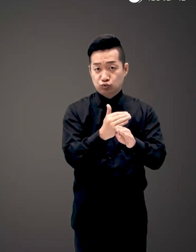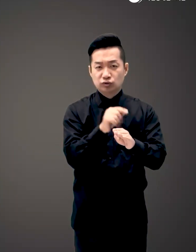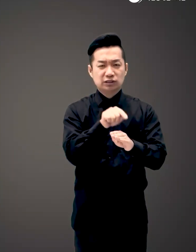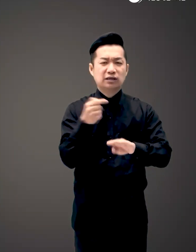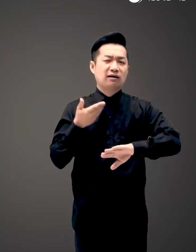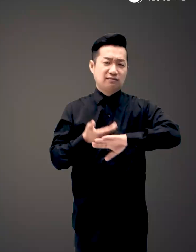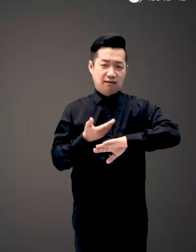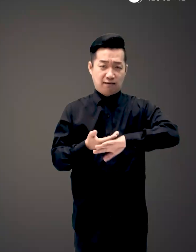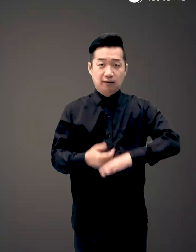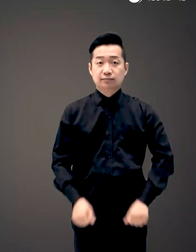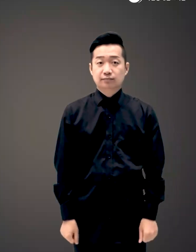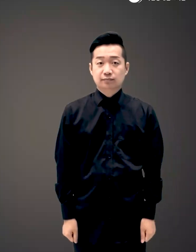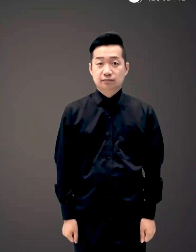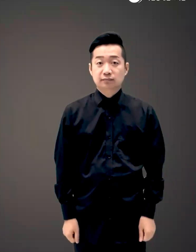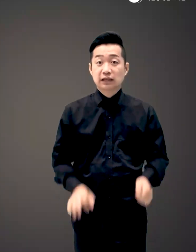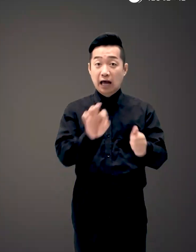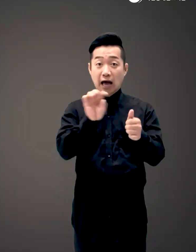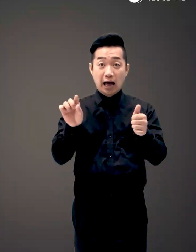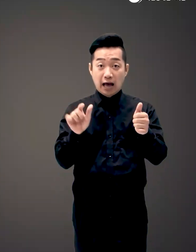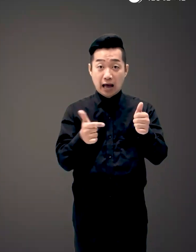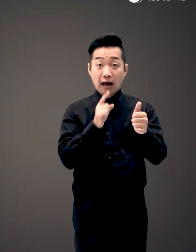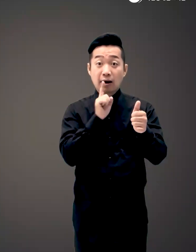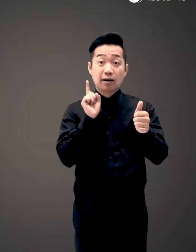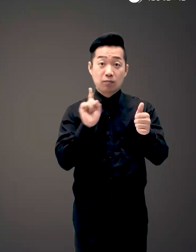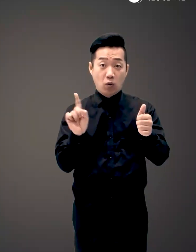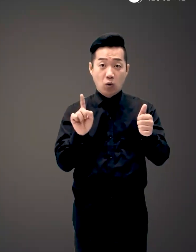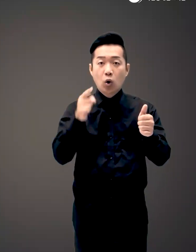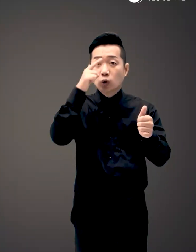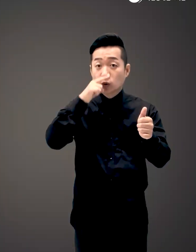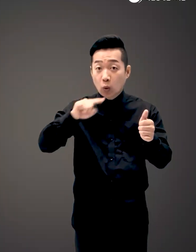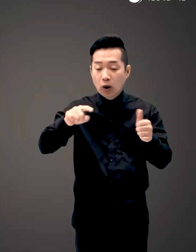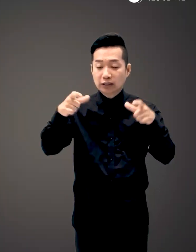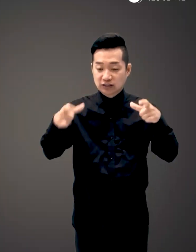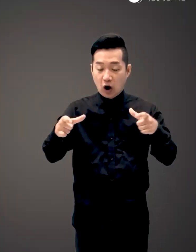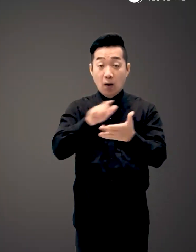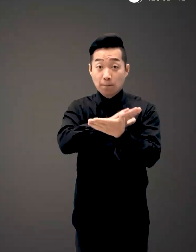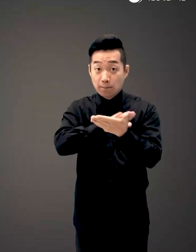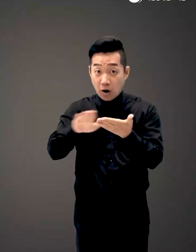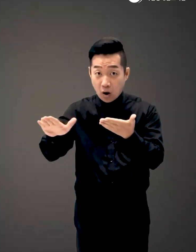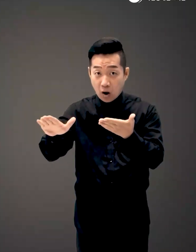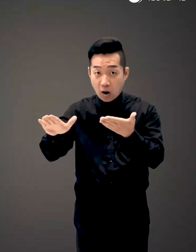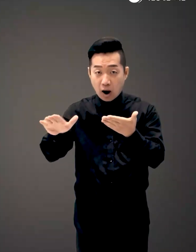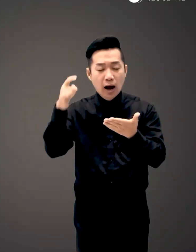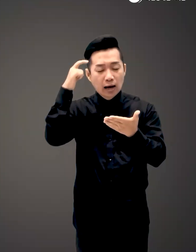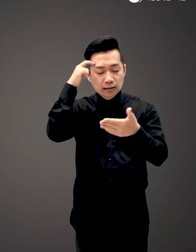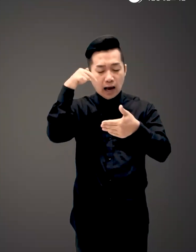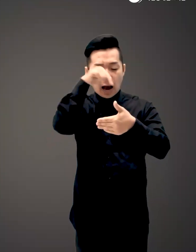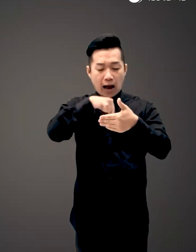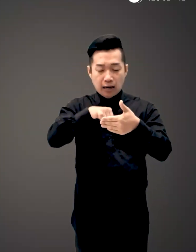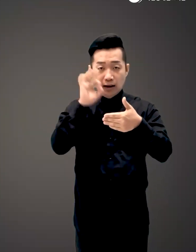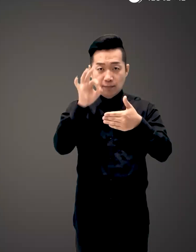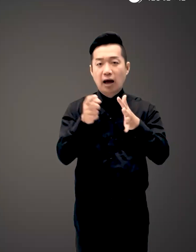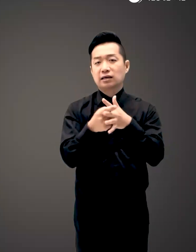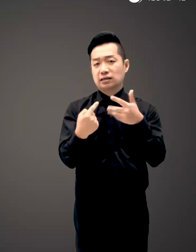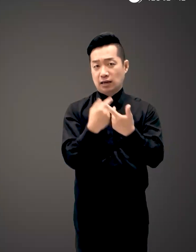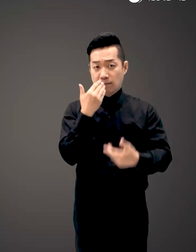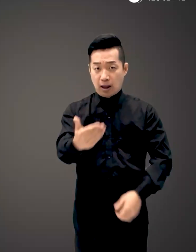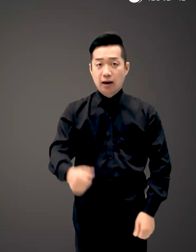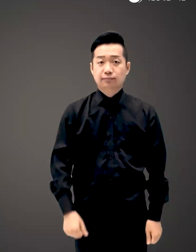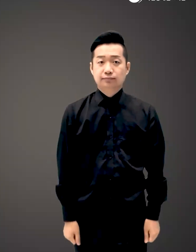다른 것이죠. 그분이 주장했던 동양평화라는 것도 그런 틀 안에서 이해할 수 있는